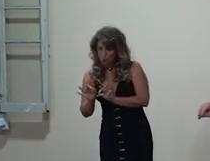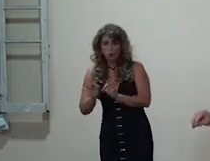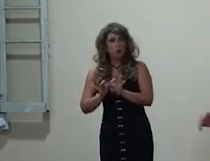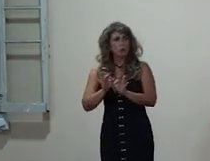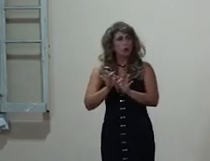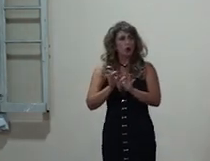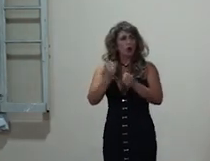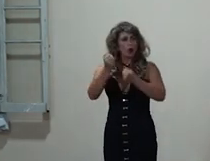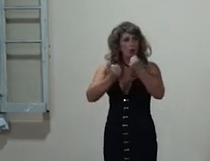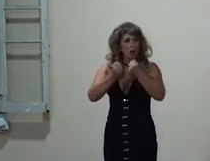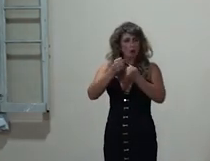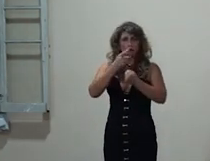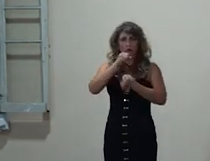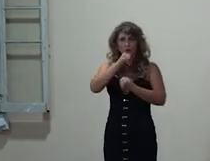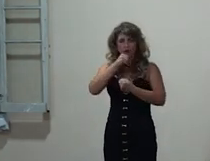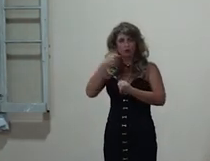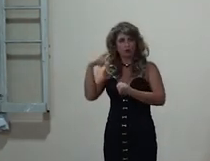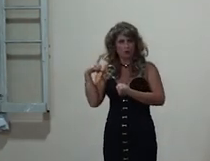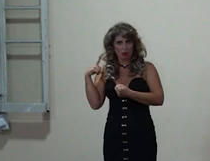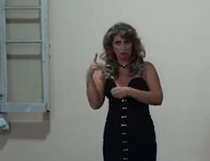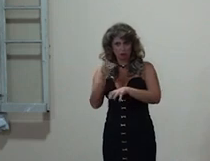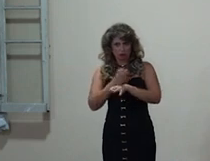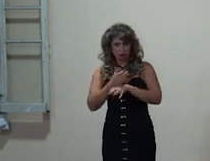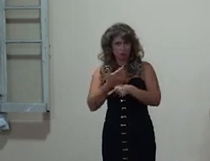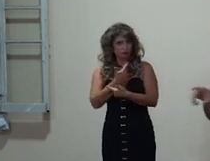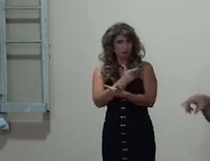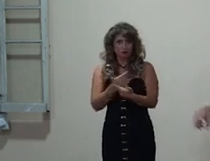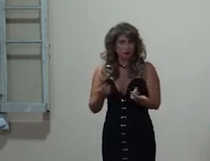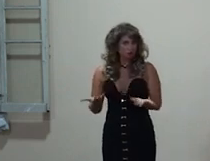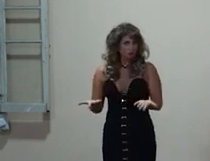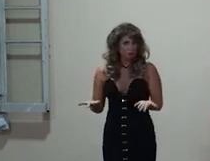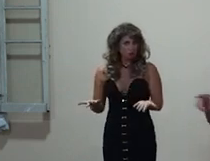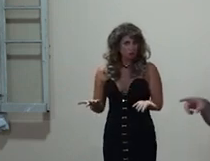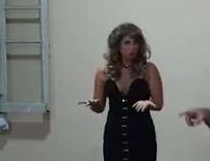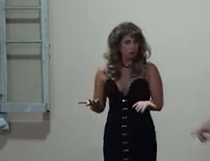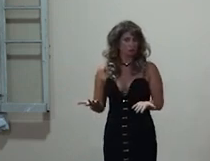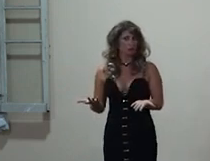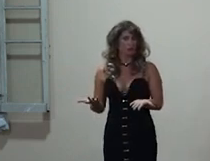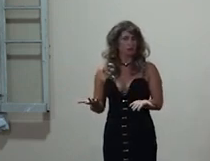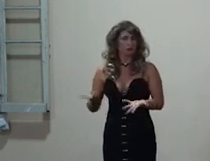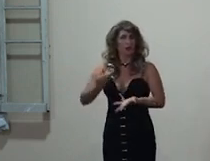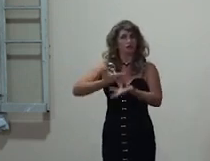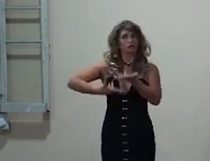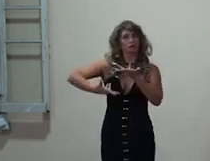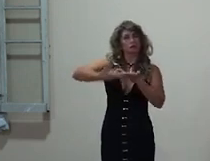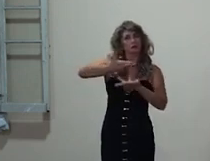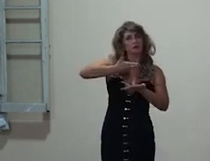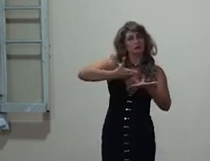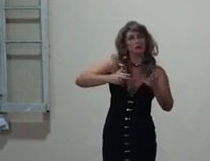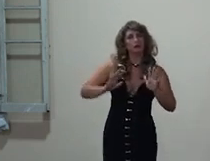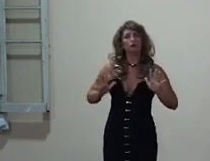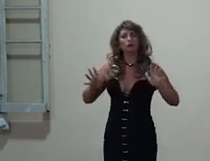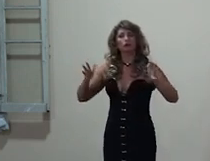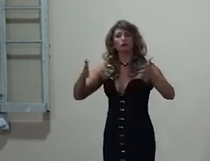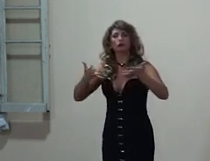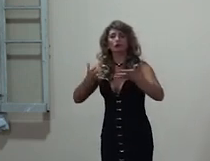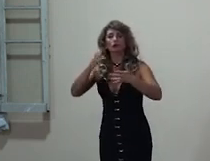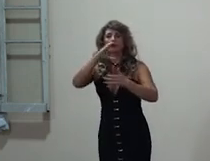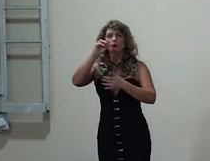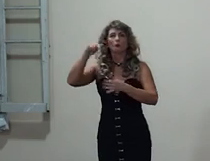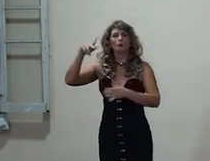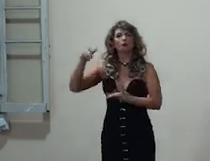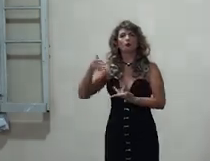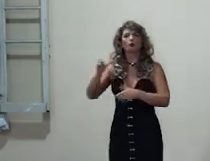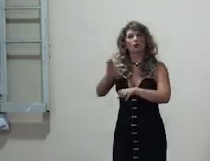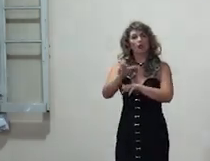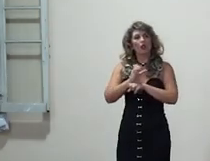alguma linha de crédito? Não. E estava participando do evento uma cooperativa de